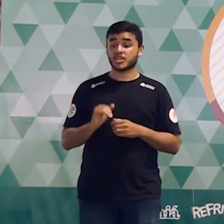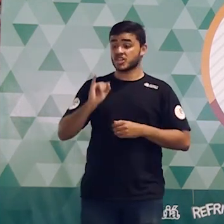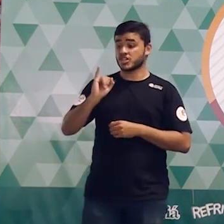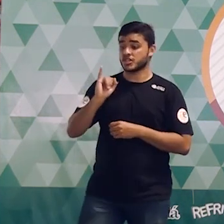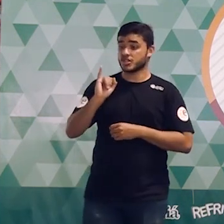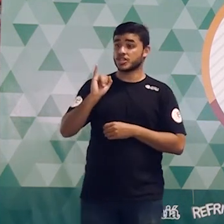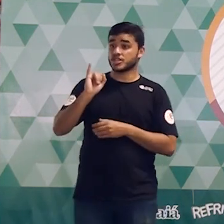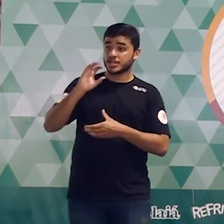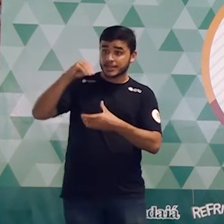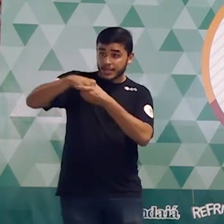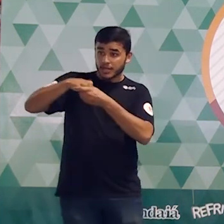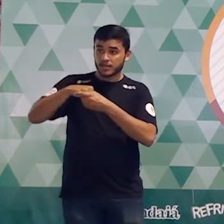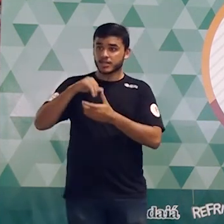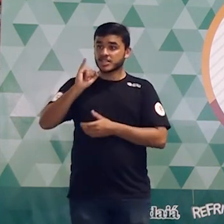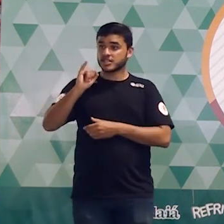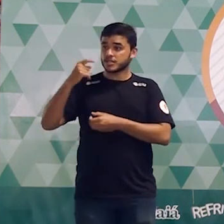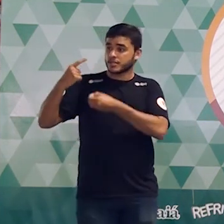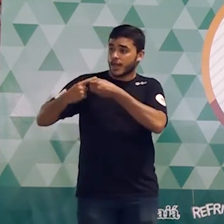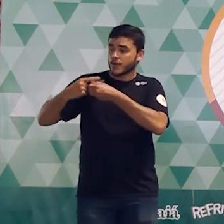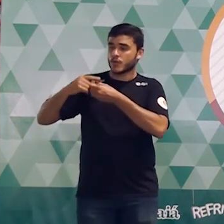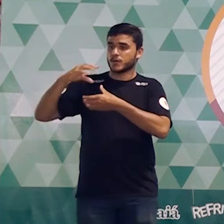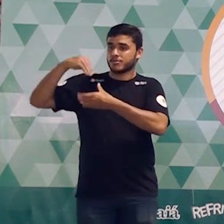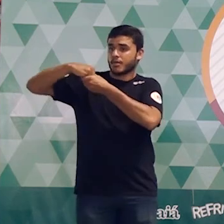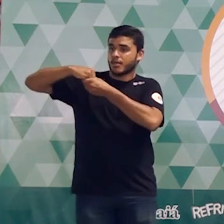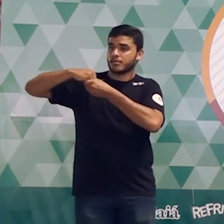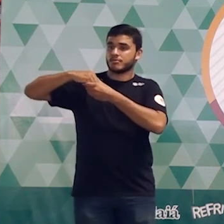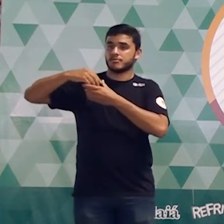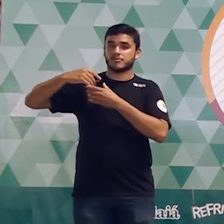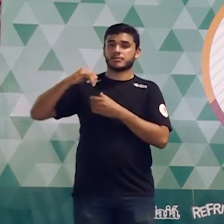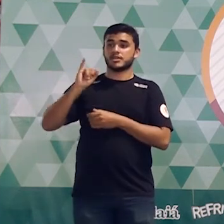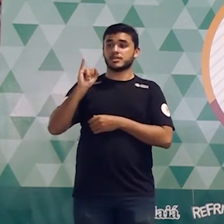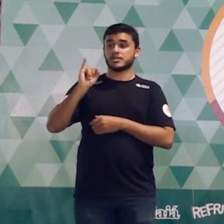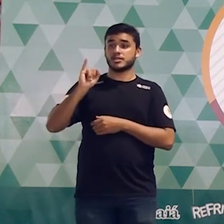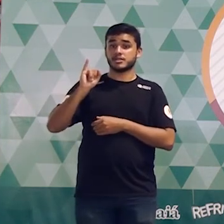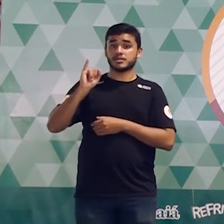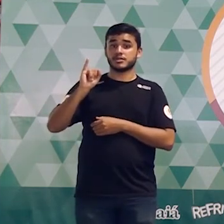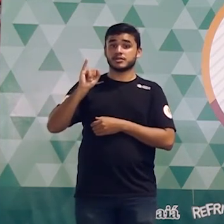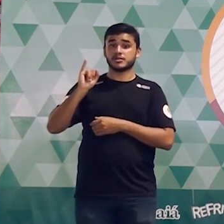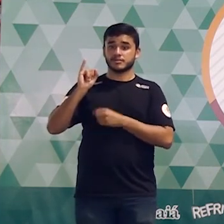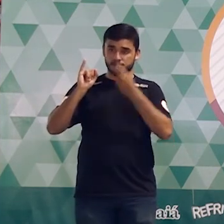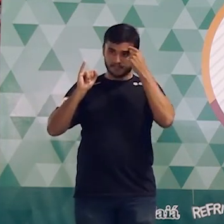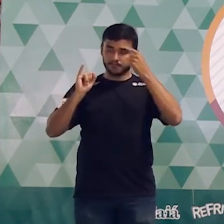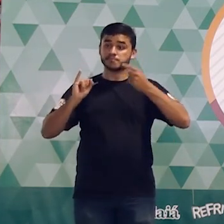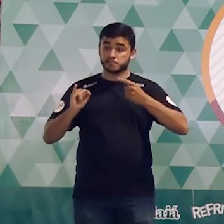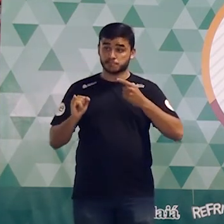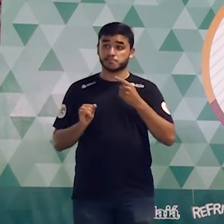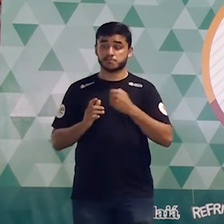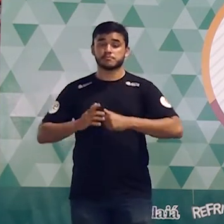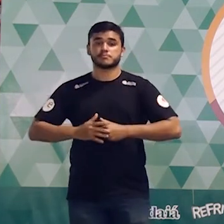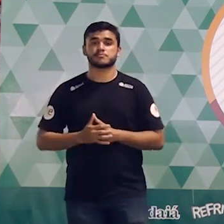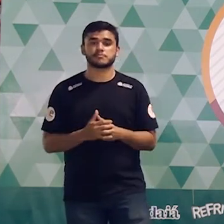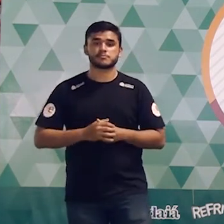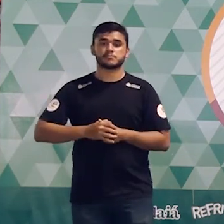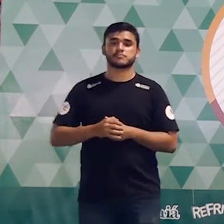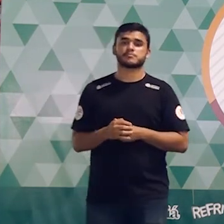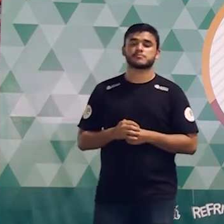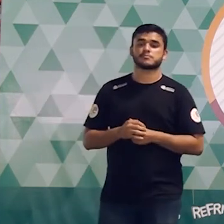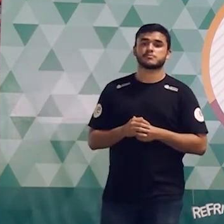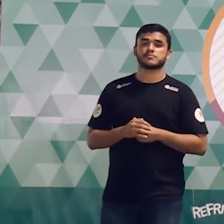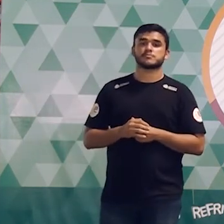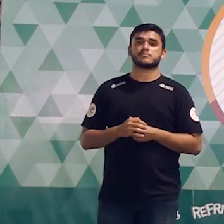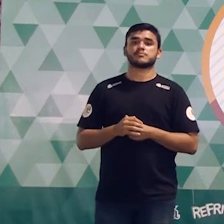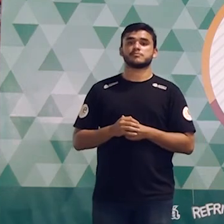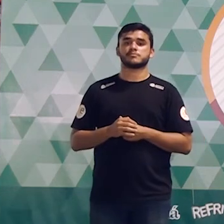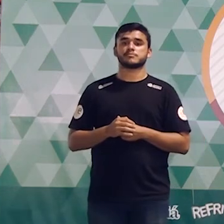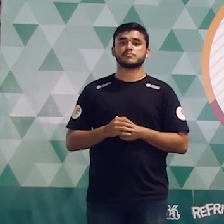de imigração, interior, interno, certo? É a maneira de você fazer essa conexão aí, tá bom?